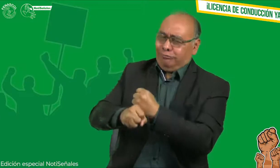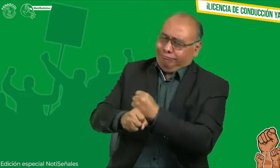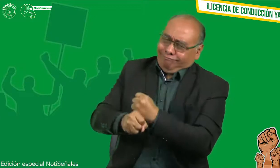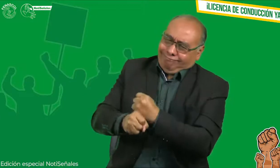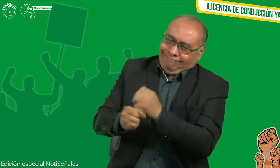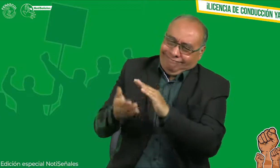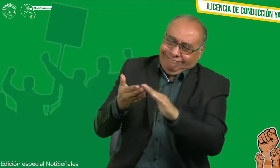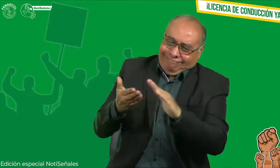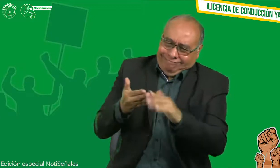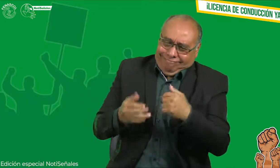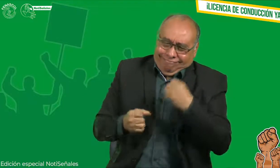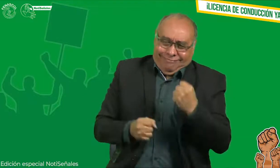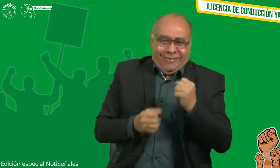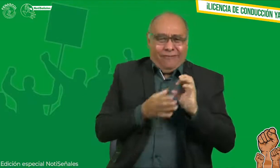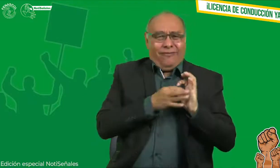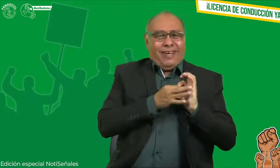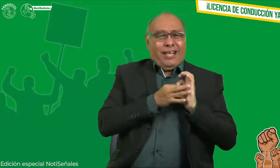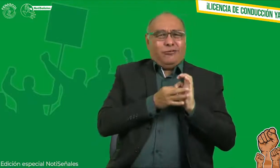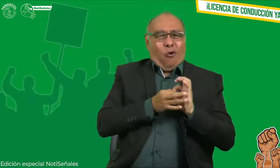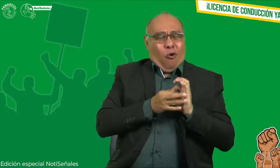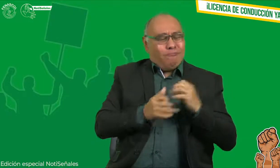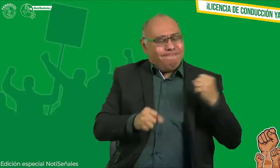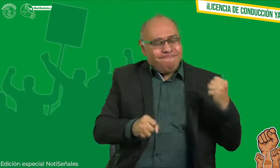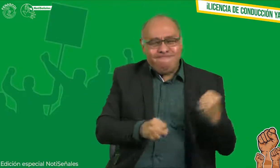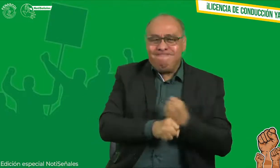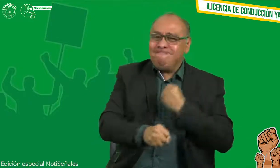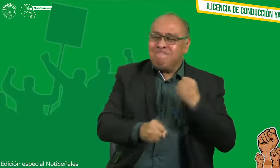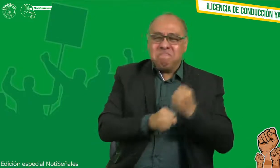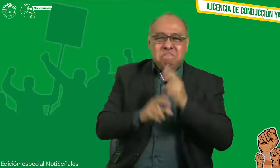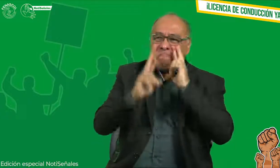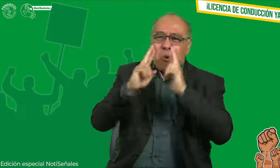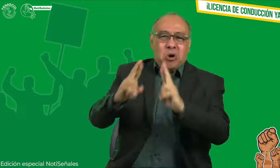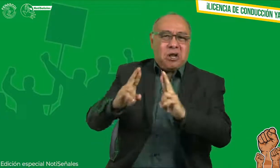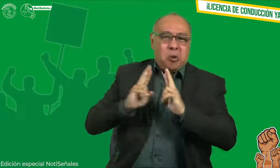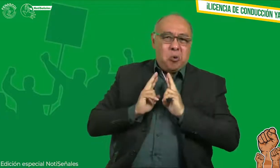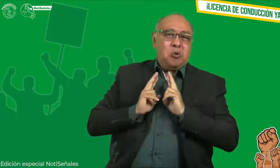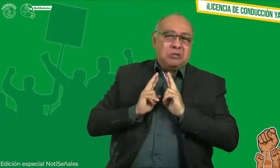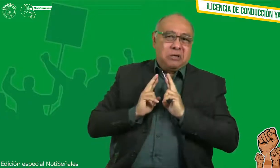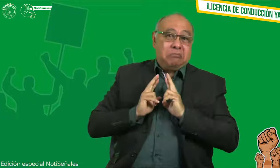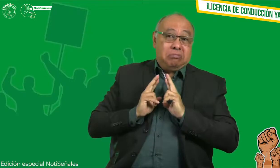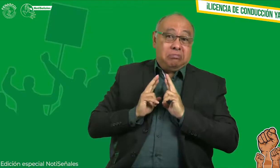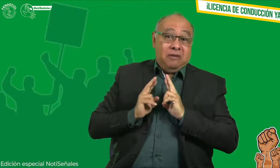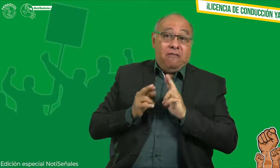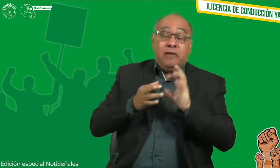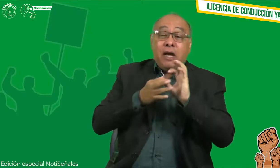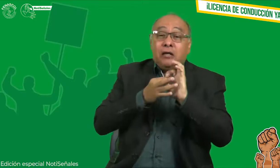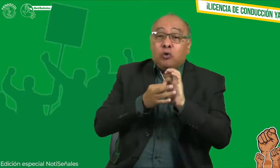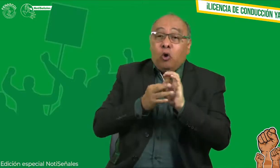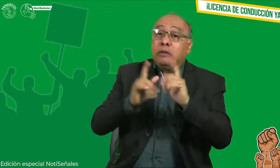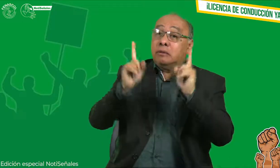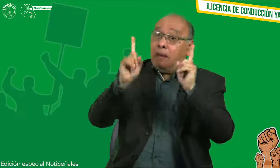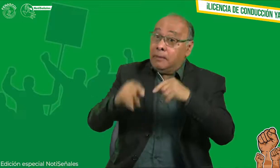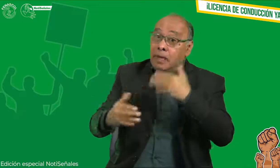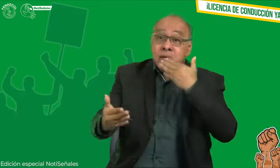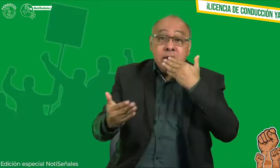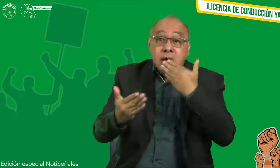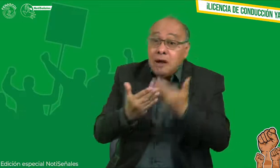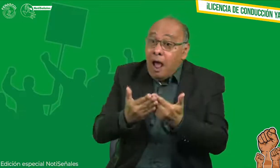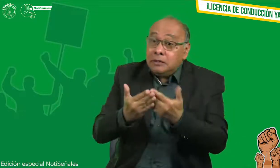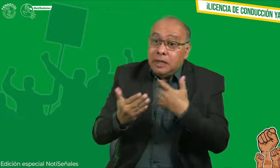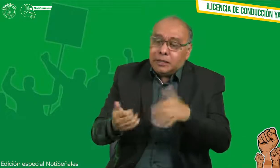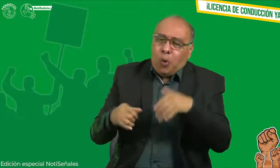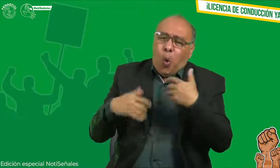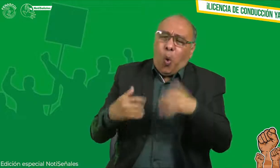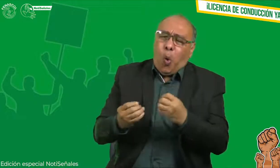en la lucha por esto. No se tiene que tratar de decir que fueron los otros, y tiene que existir un reconocimiento